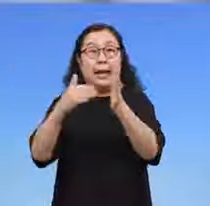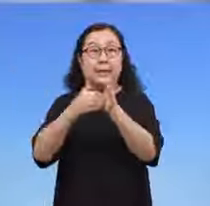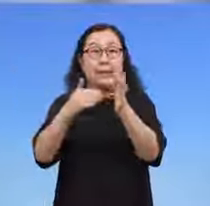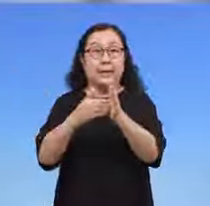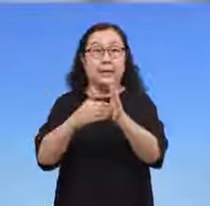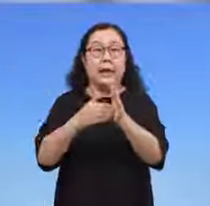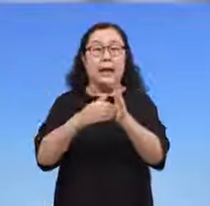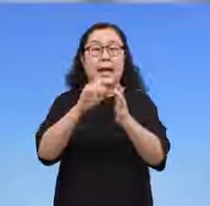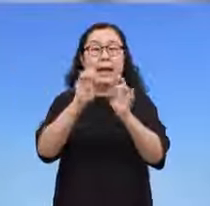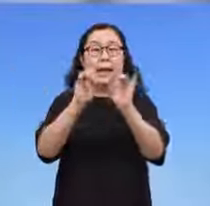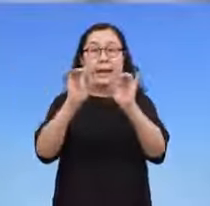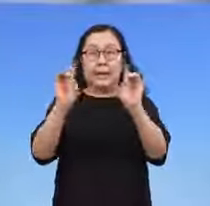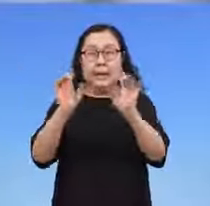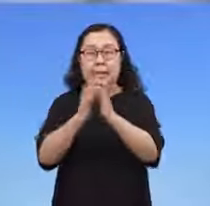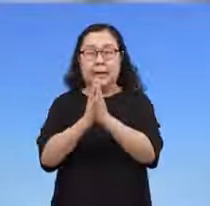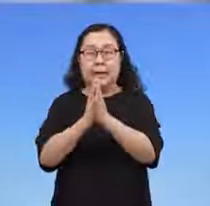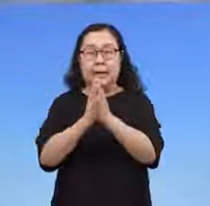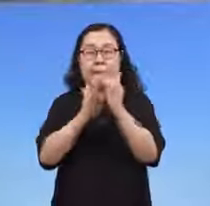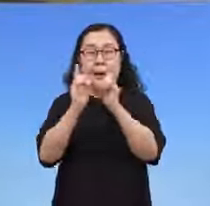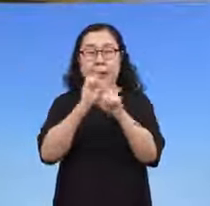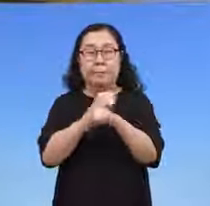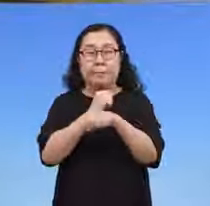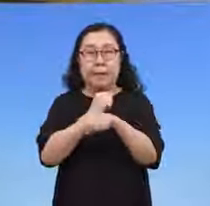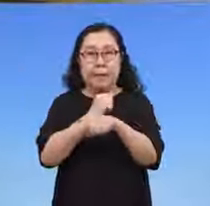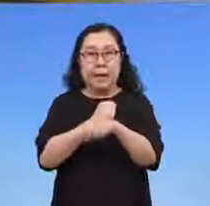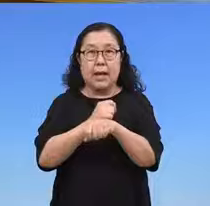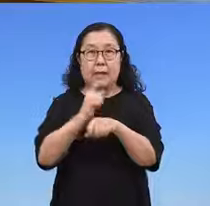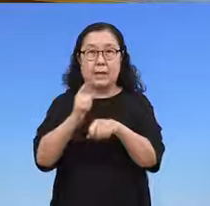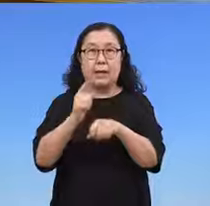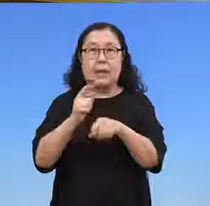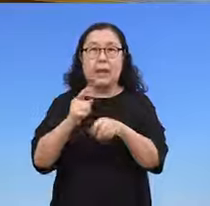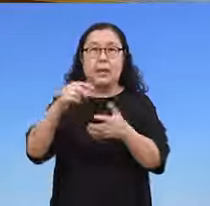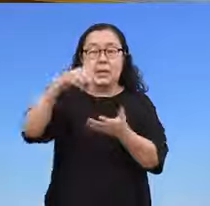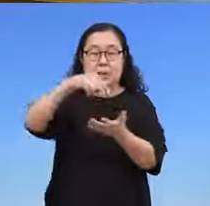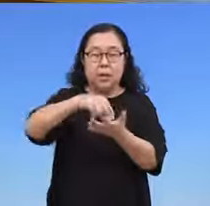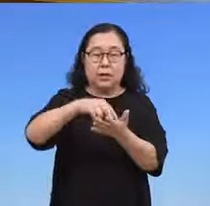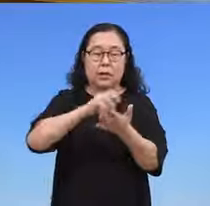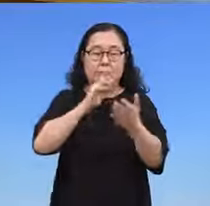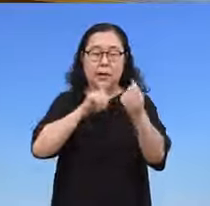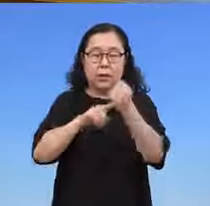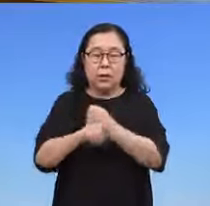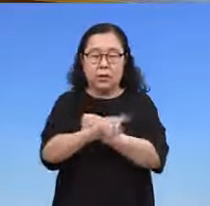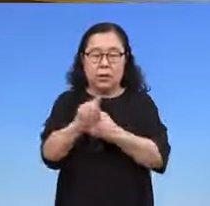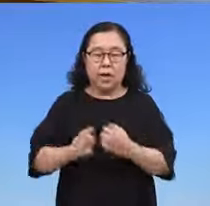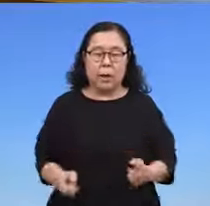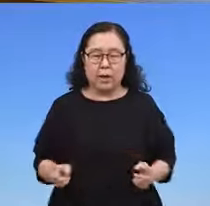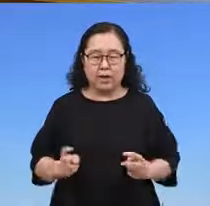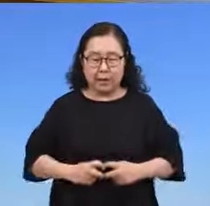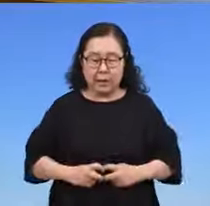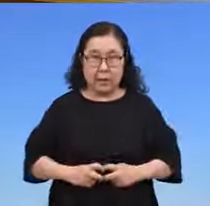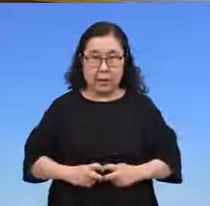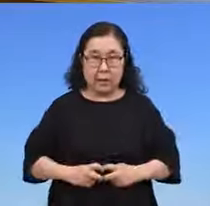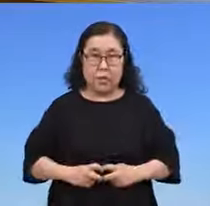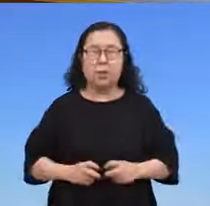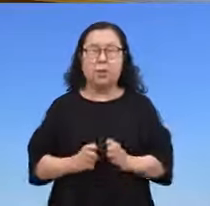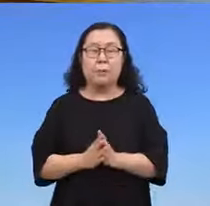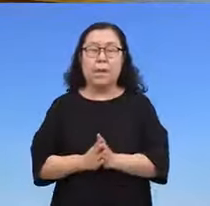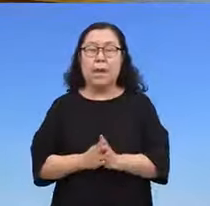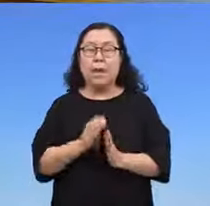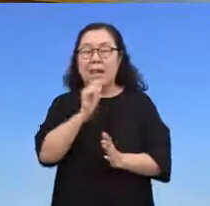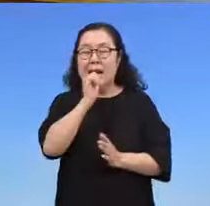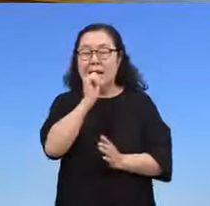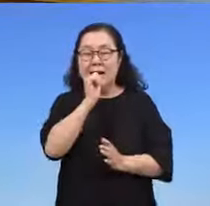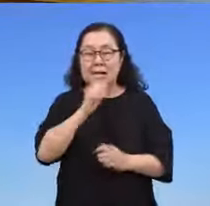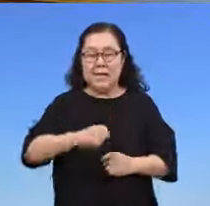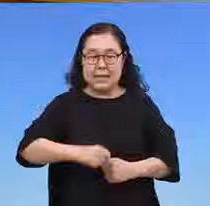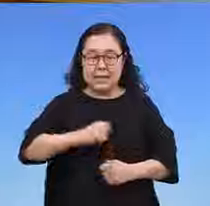것을 볼 수가 있는데요. 14절부터 읽어드립니다. 그런즉 서서 진리로 너희 허리띠를 띠고 의의